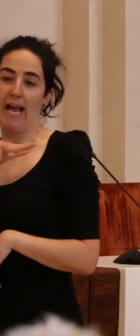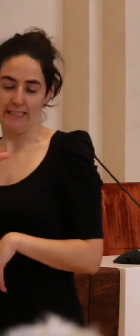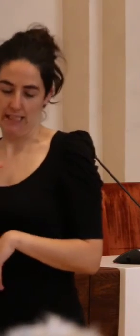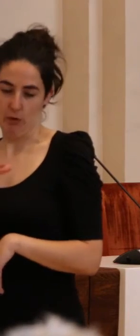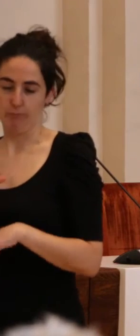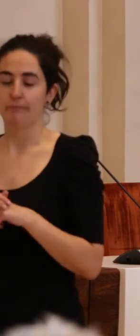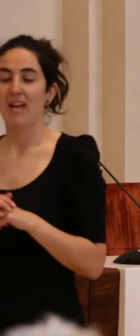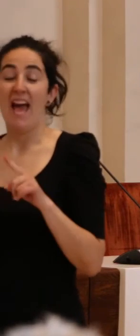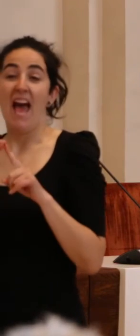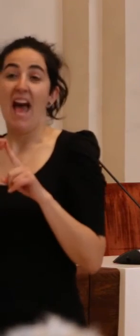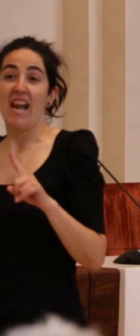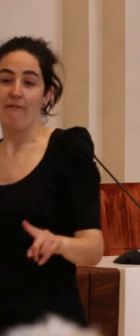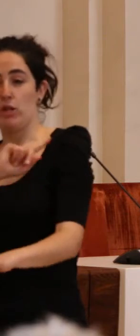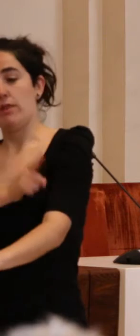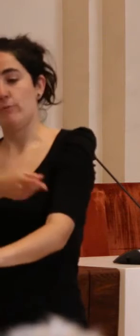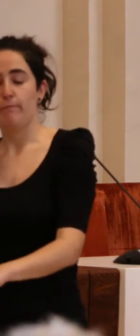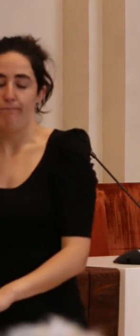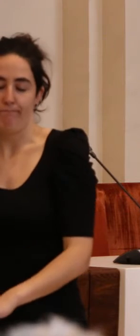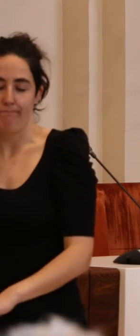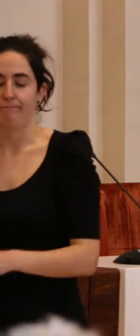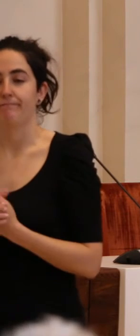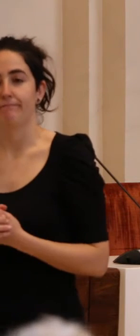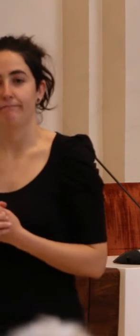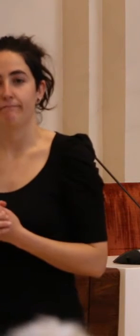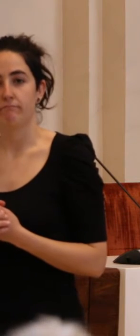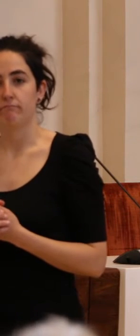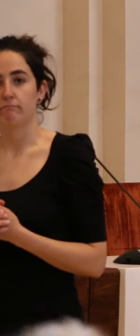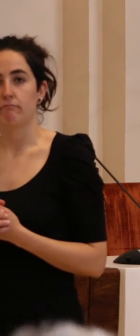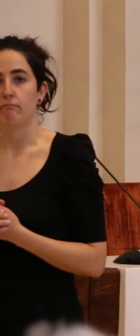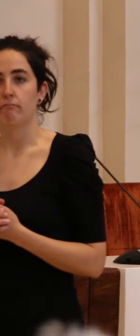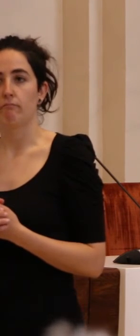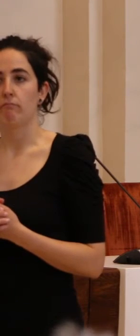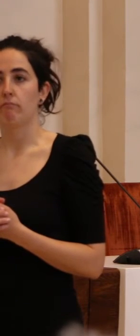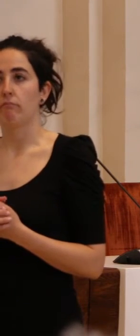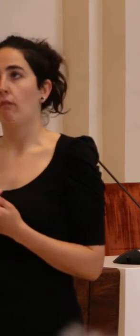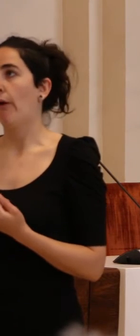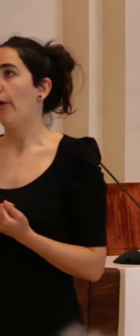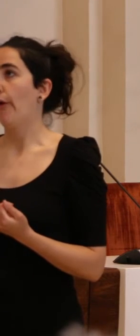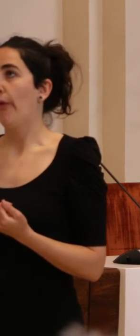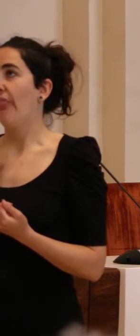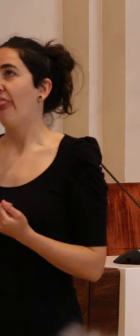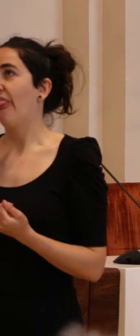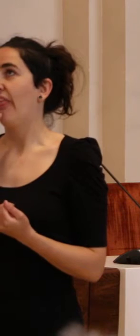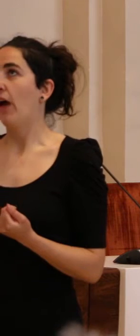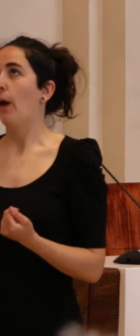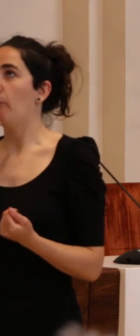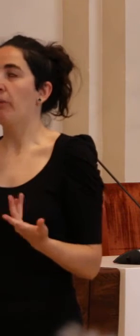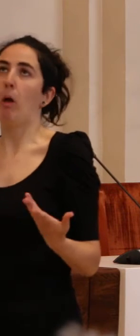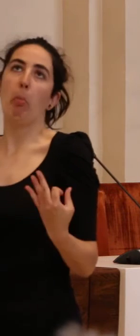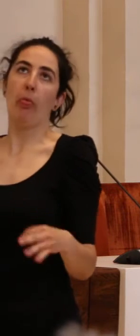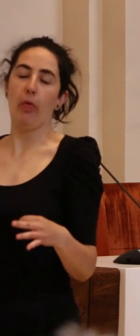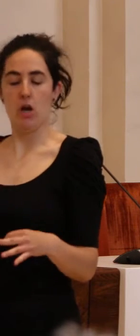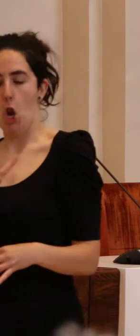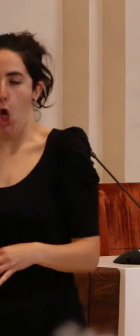referente en deporte femenino. Y no lo digo como pues una simple frase, lo